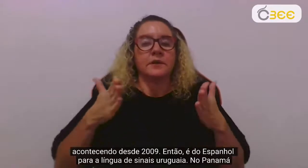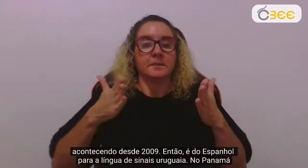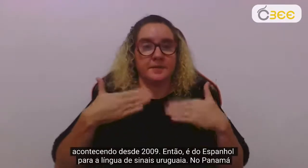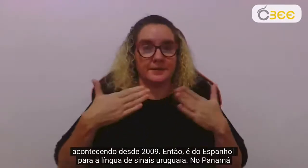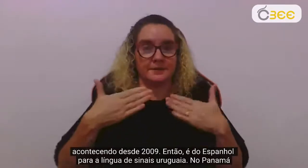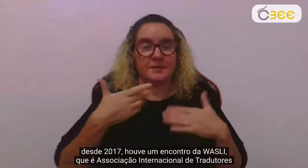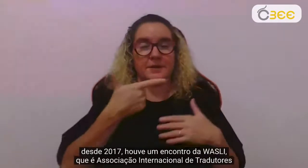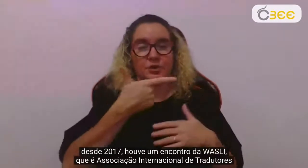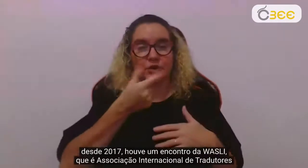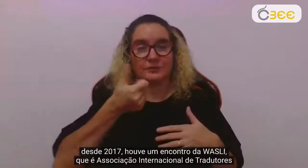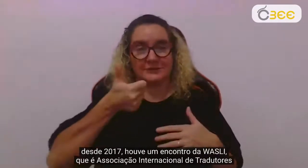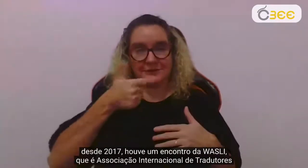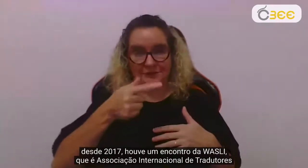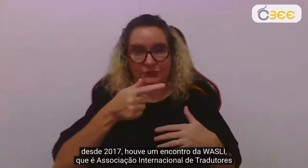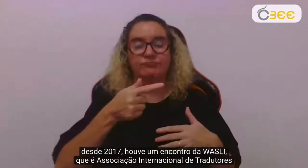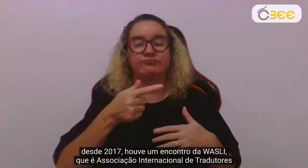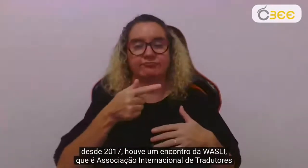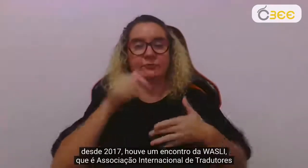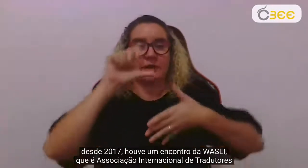No Panamá,